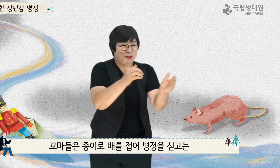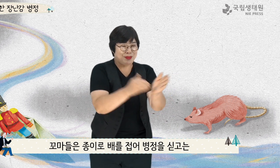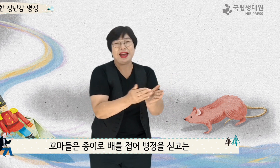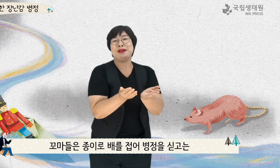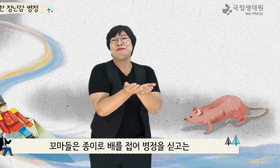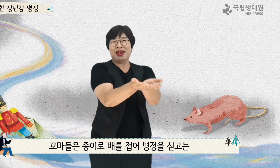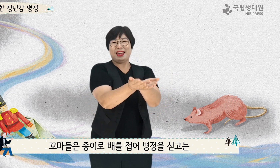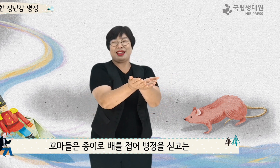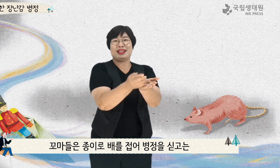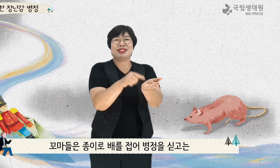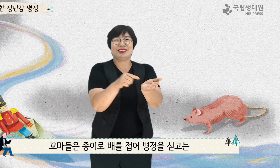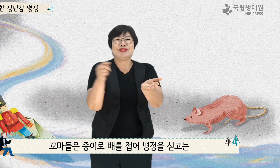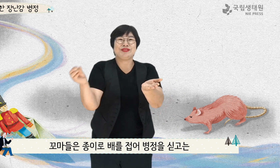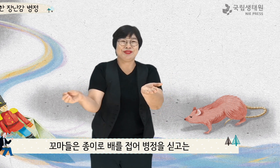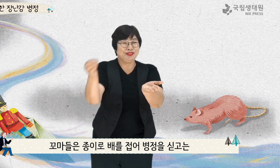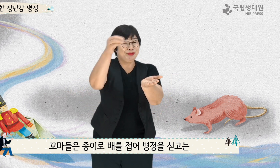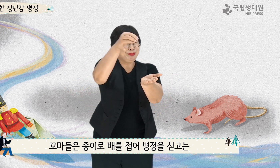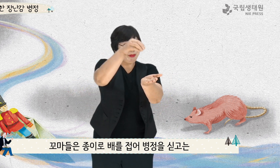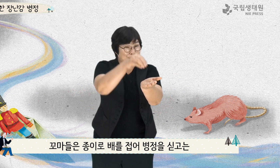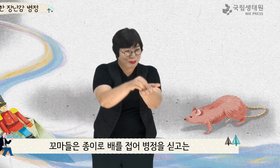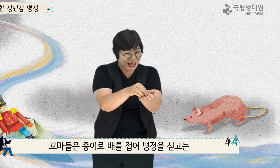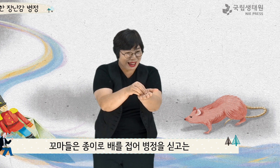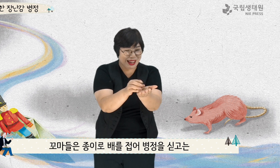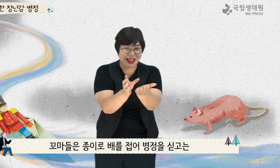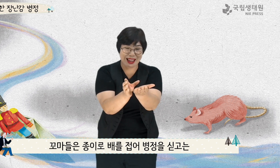병정을 싣고는